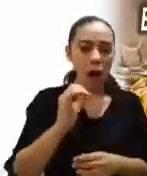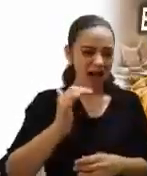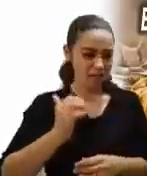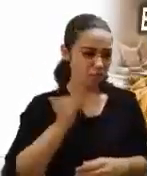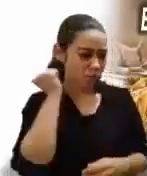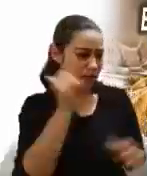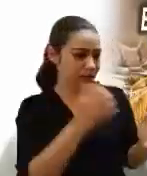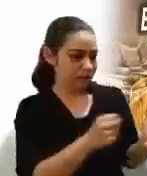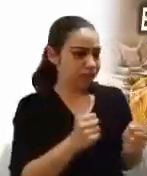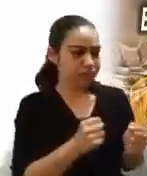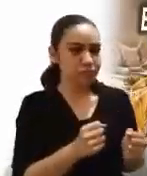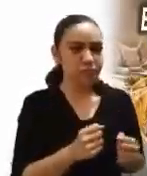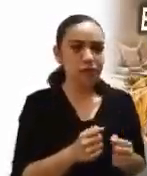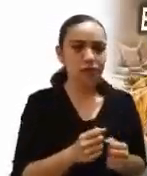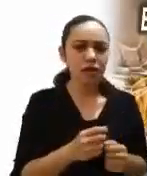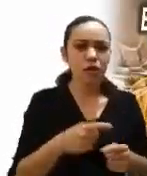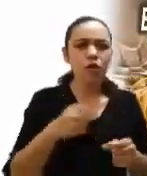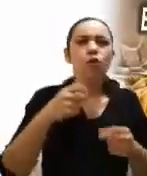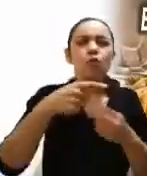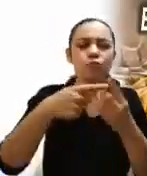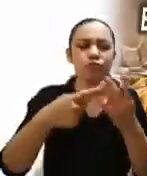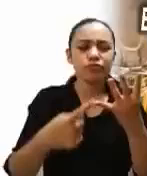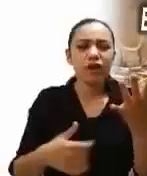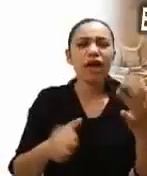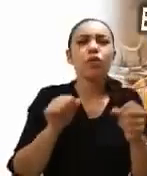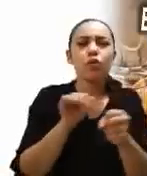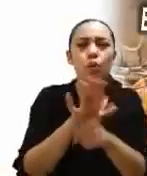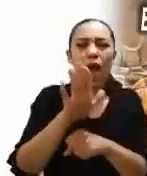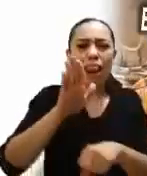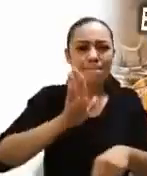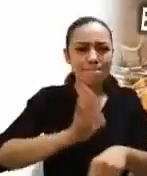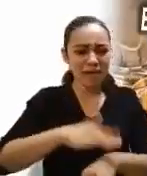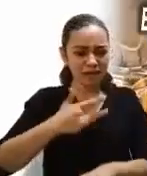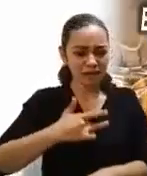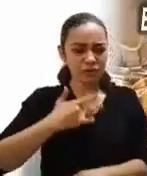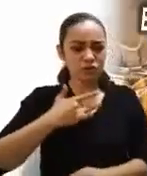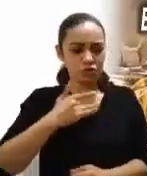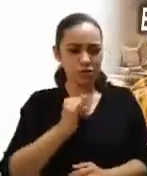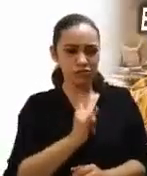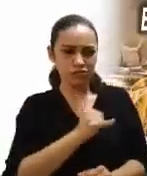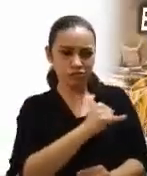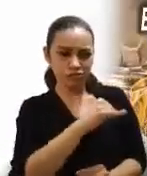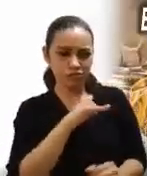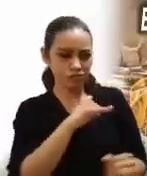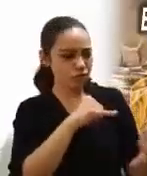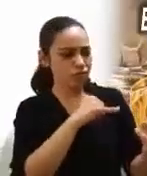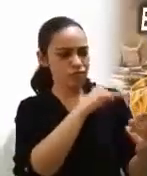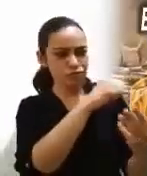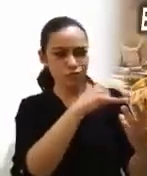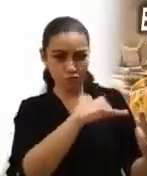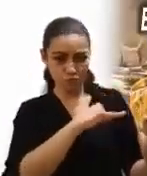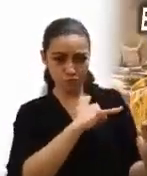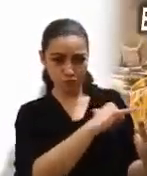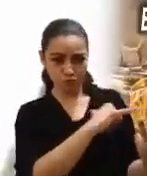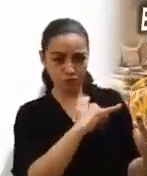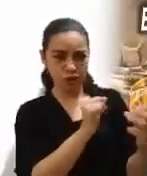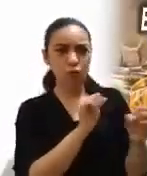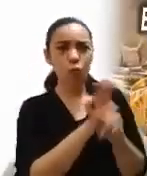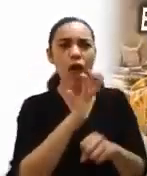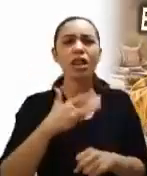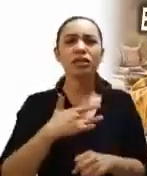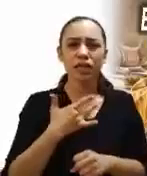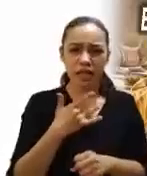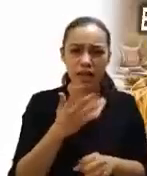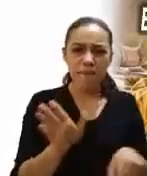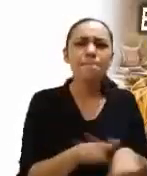nos identificamos más frecuentemente y por qué? ¿Qué necesitamos cambiar en nuestra persona, en nuestra sociedad y en